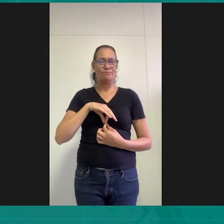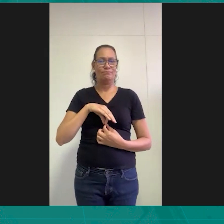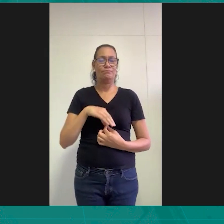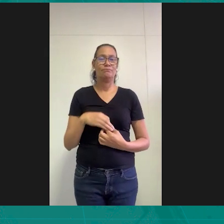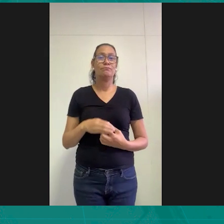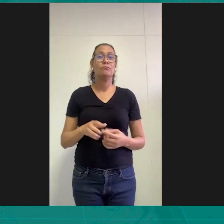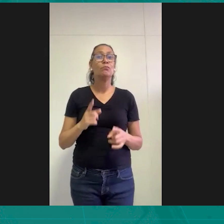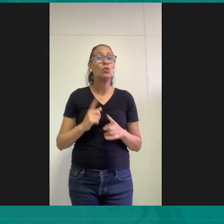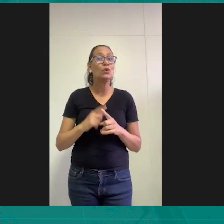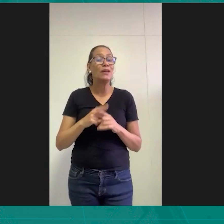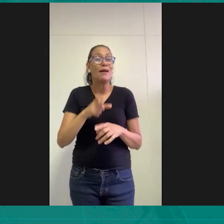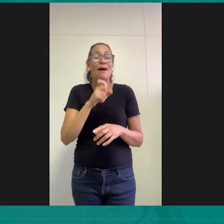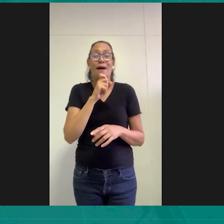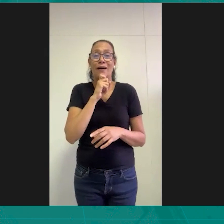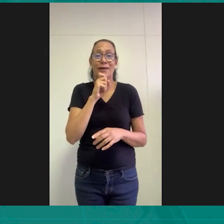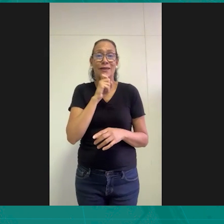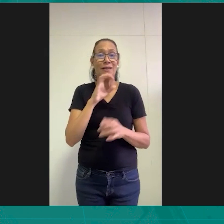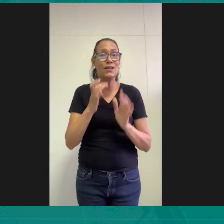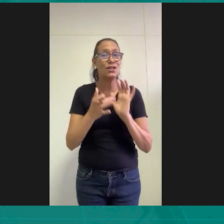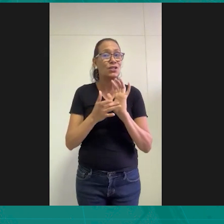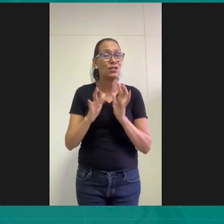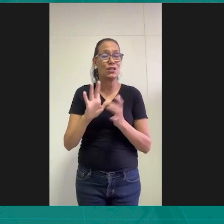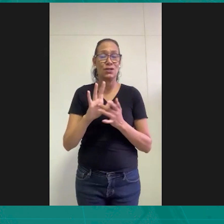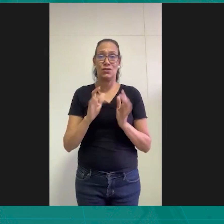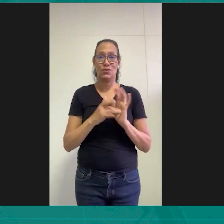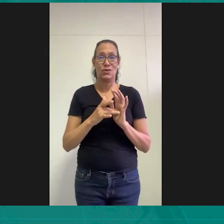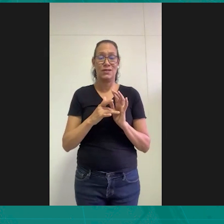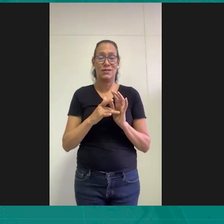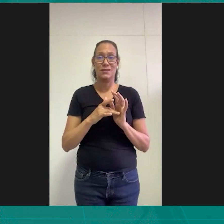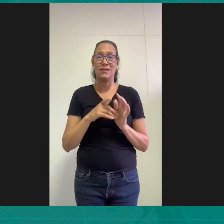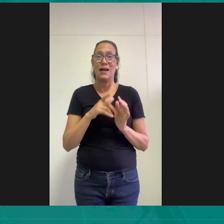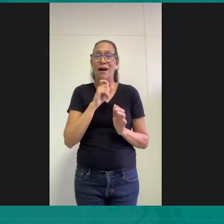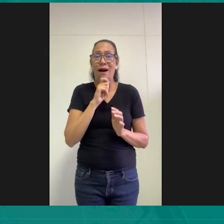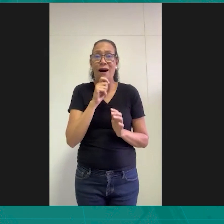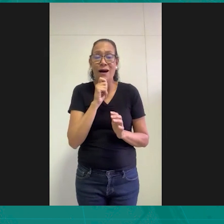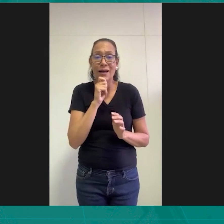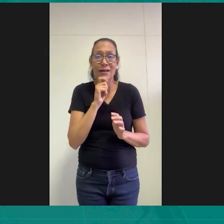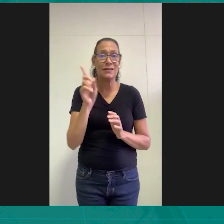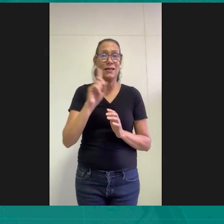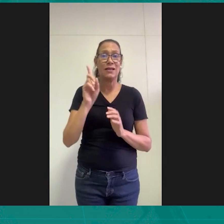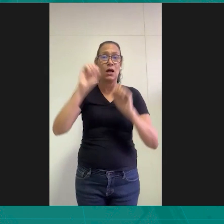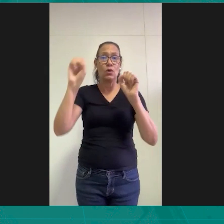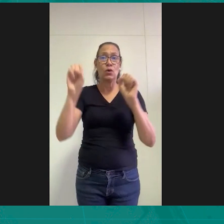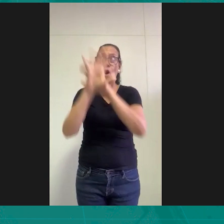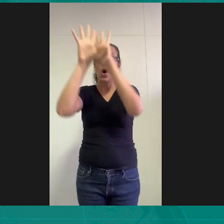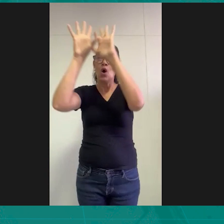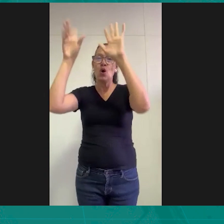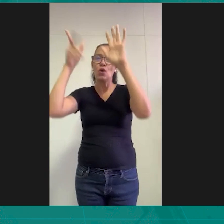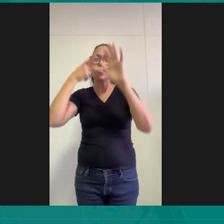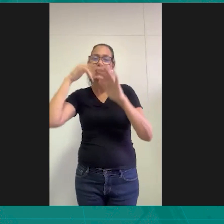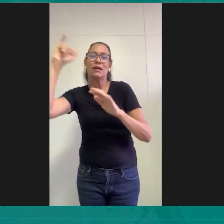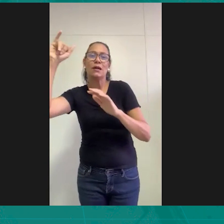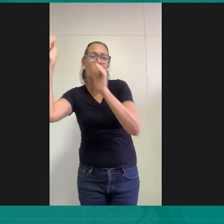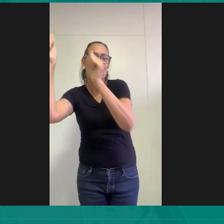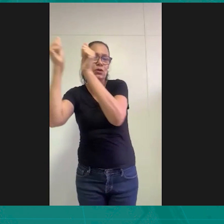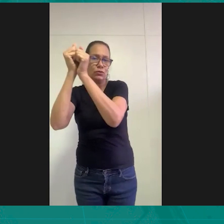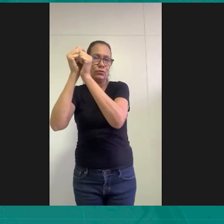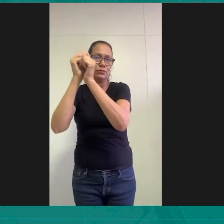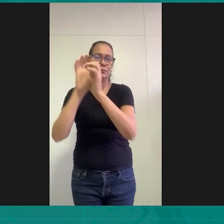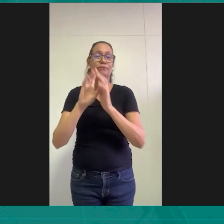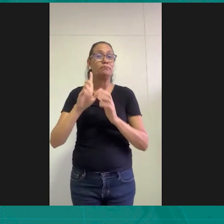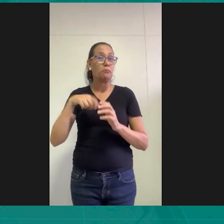glorificado. Por isso, irmãos, aqui diz com relação ao Espírito que haviam de receber os que nele